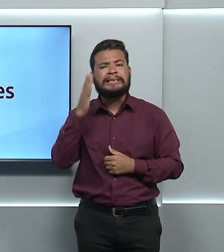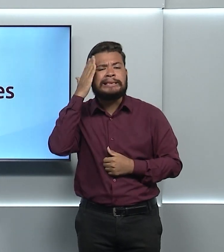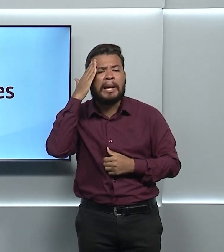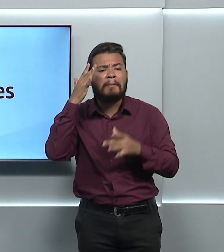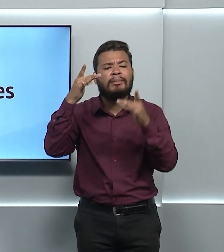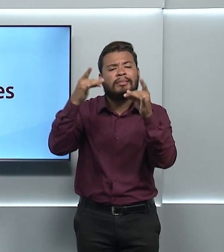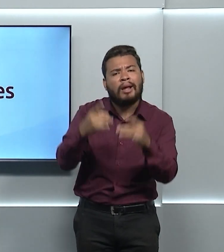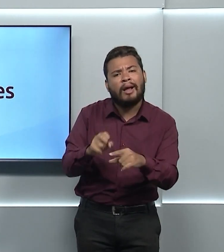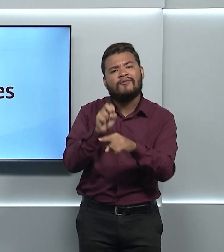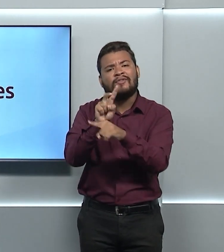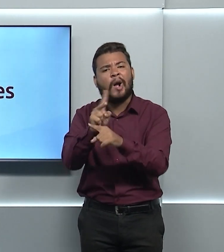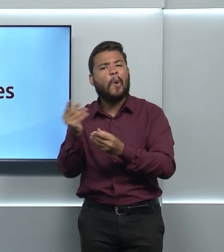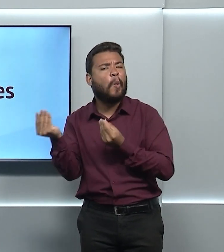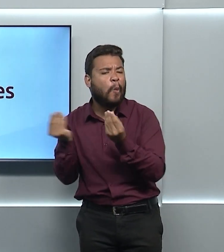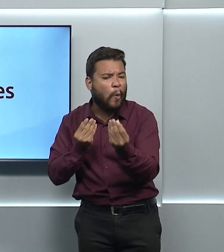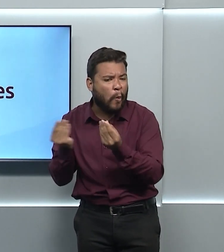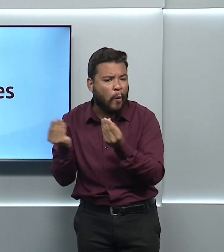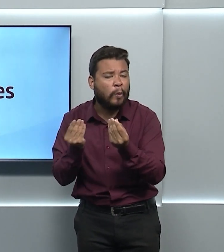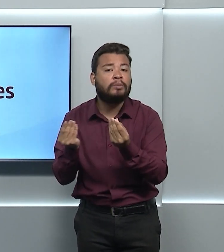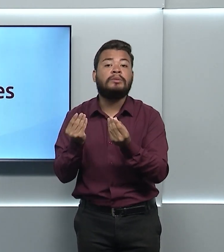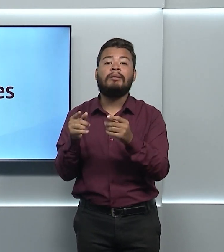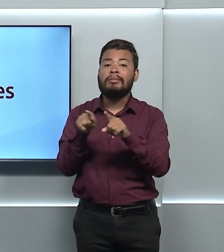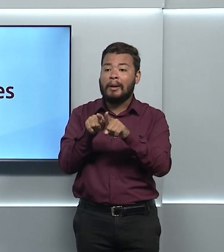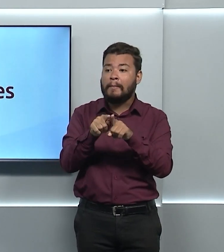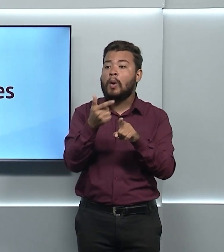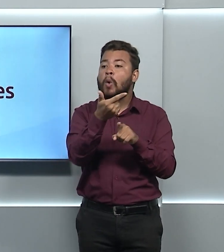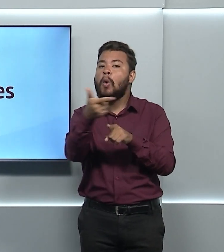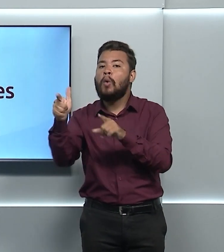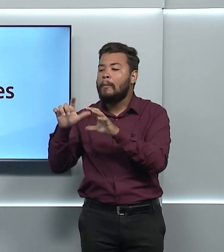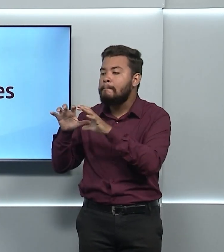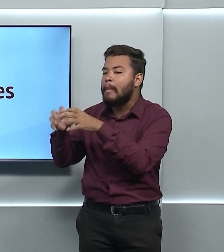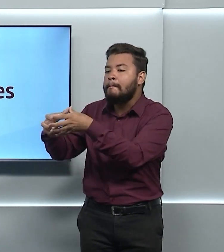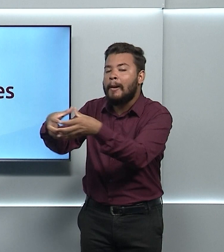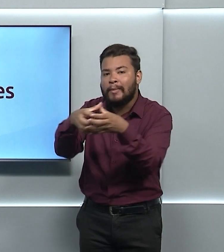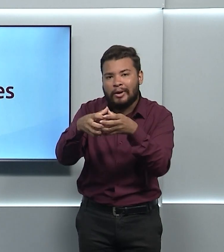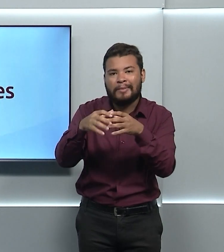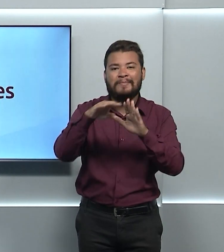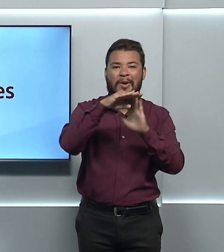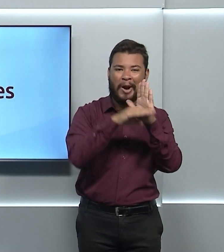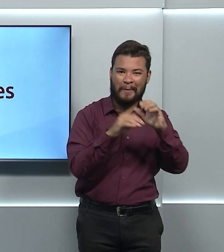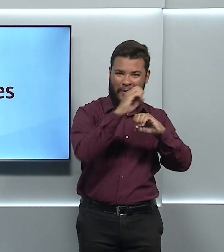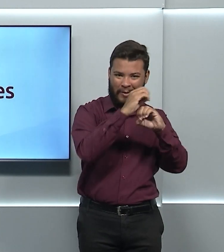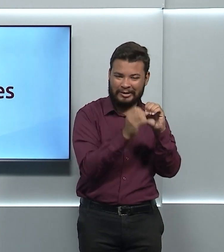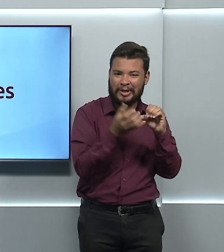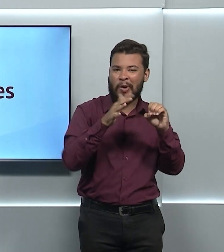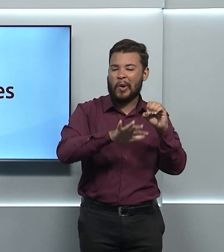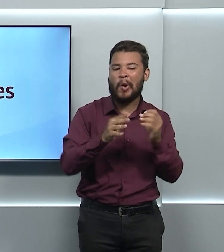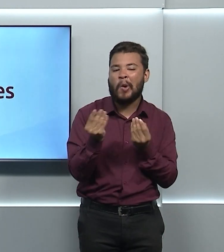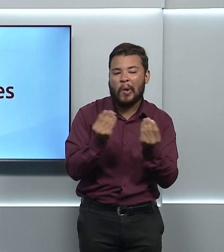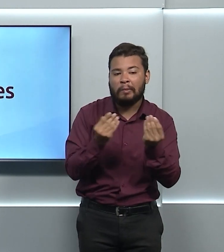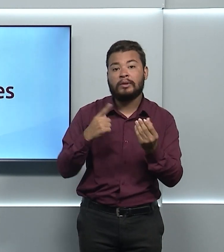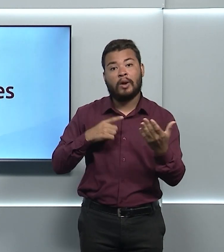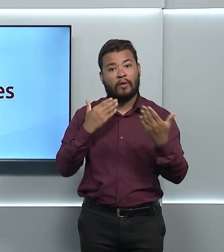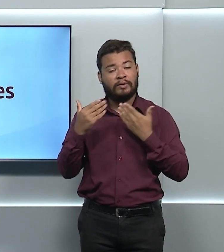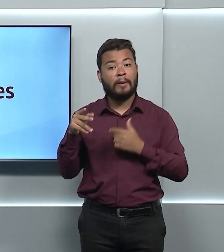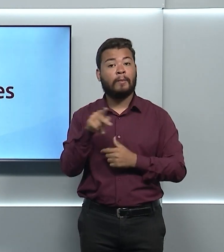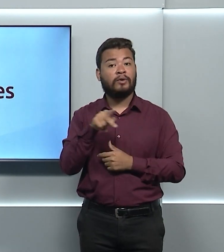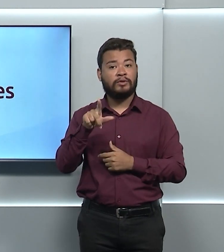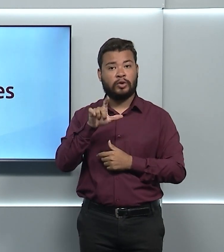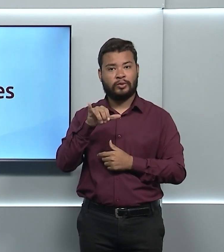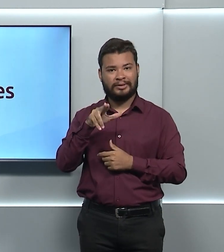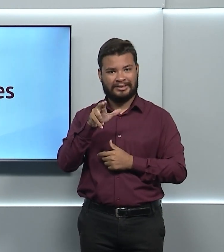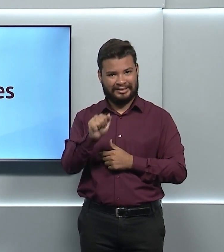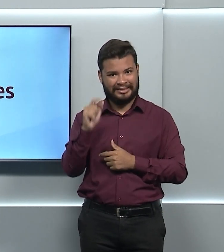essas vagas para a comunidade trans e outras comunidades e falar do programa UFG Inclui, a gente conversa com a professora Luciana Dias,